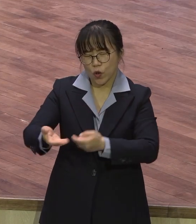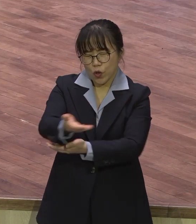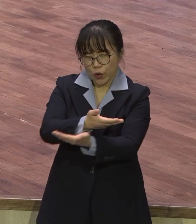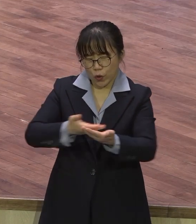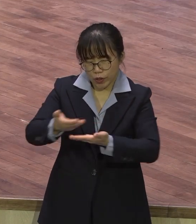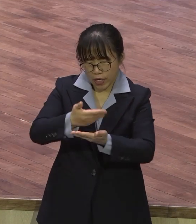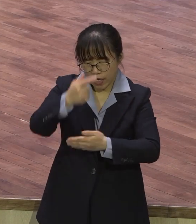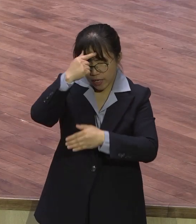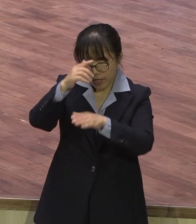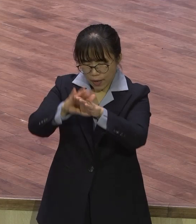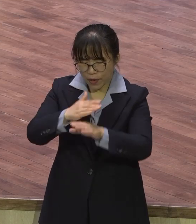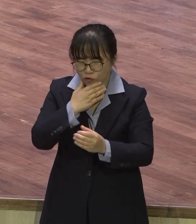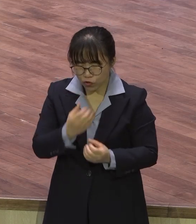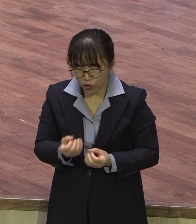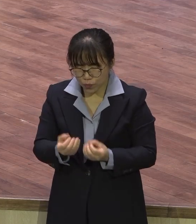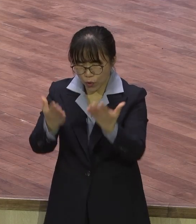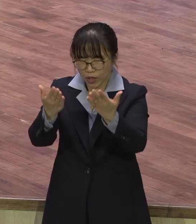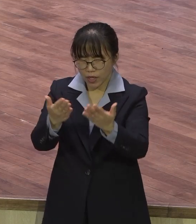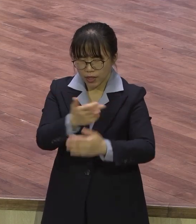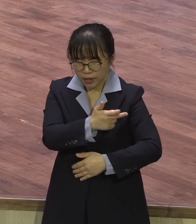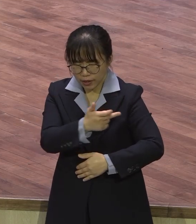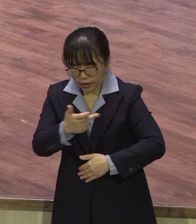큰가를 이번에 주님의